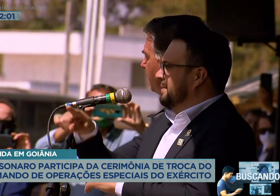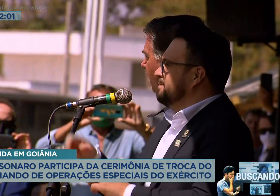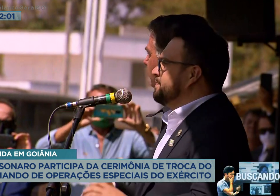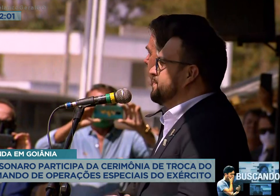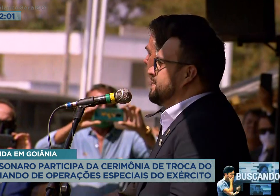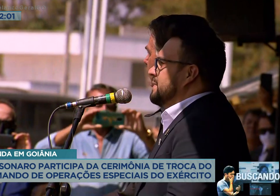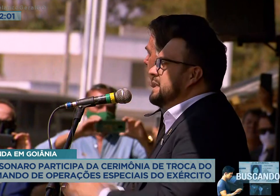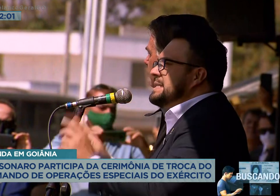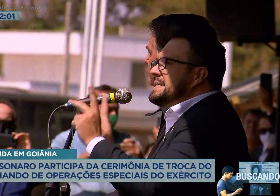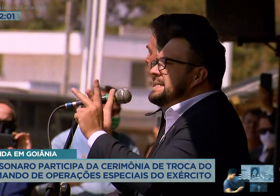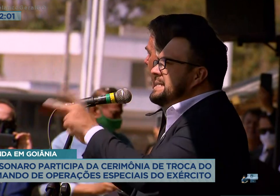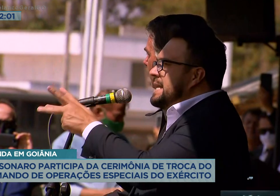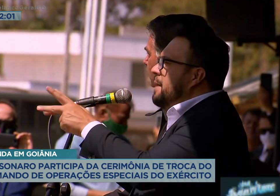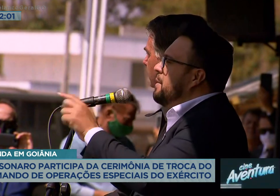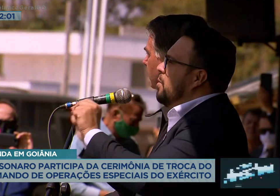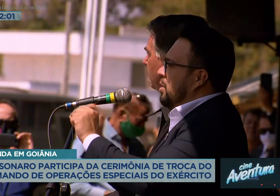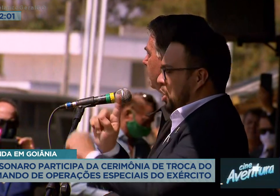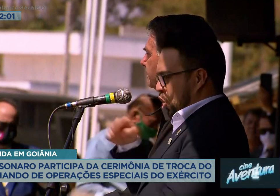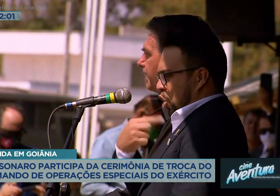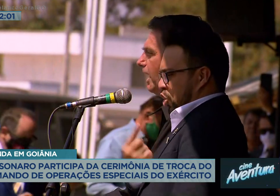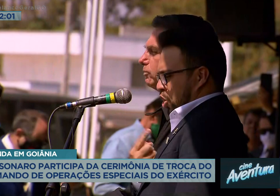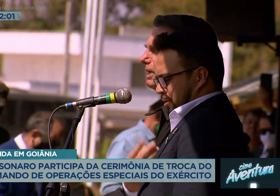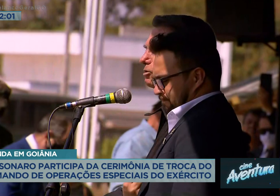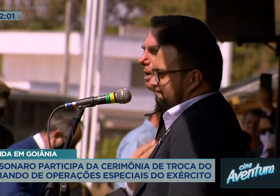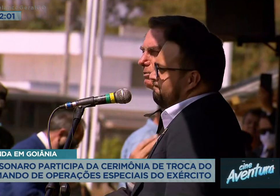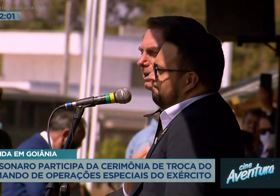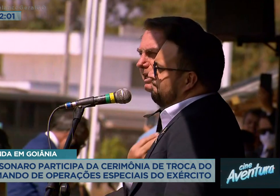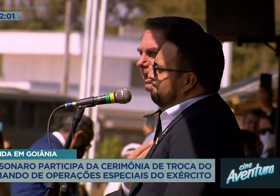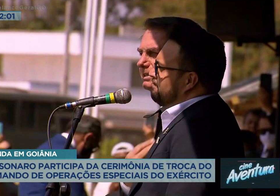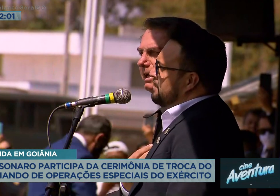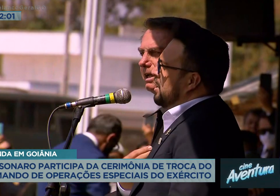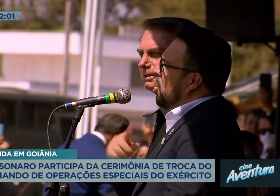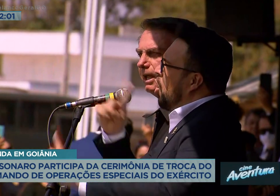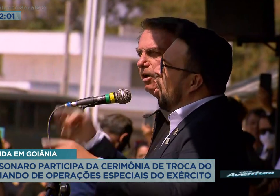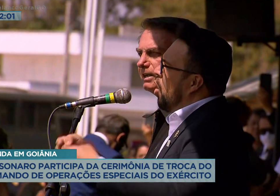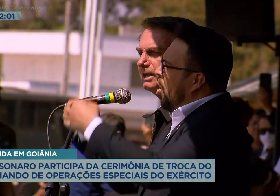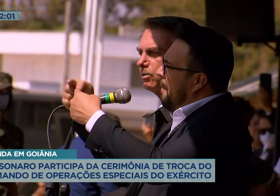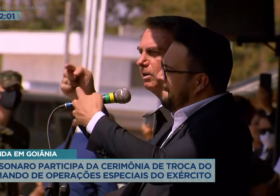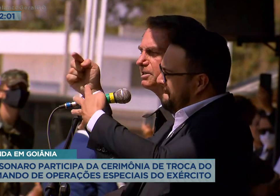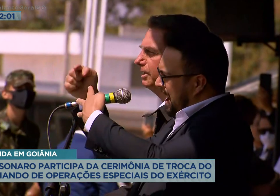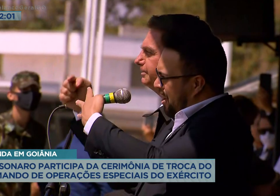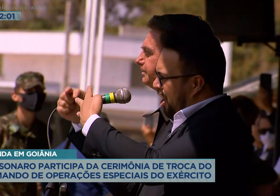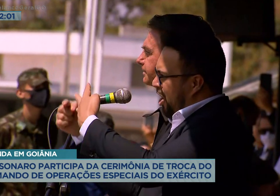sempre estaremos dentro das quatro linhas da nossa Constituição.